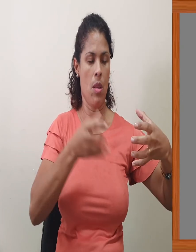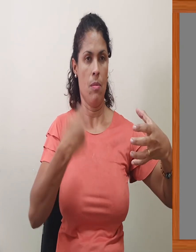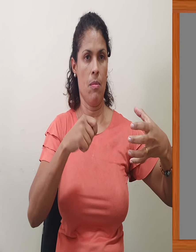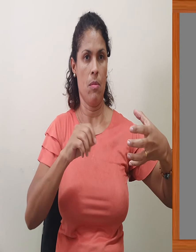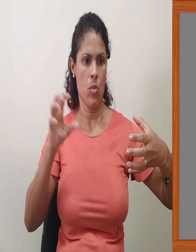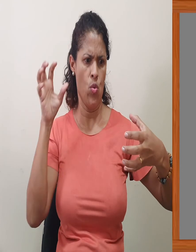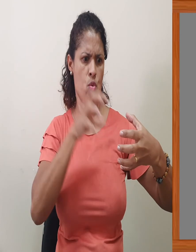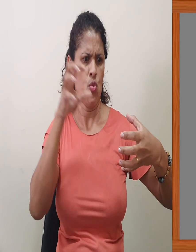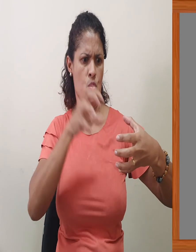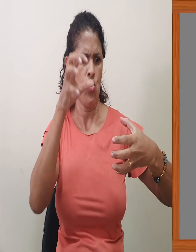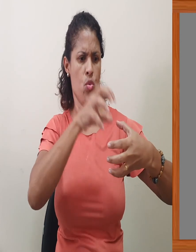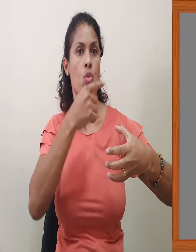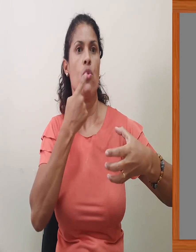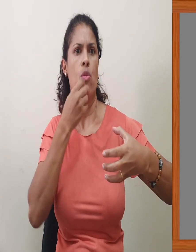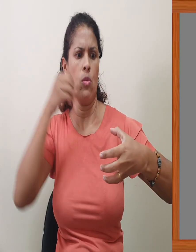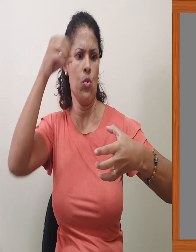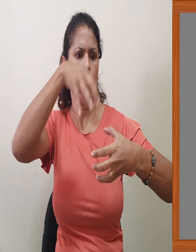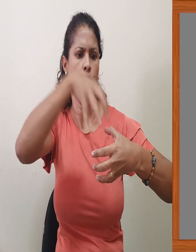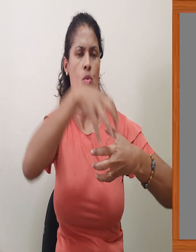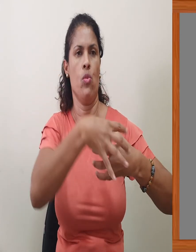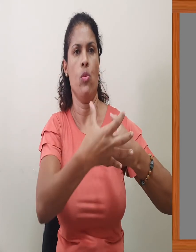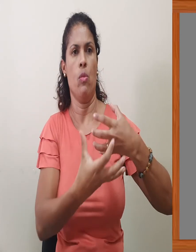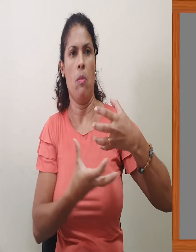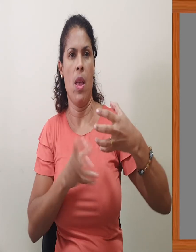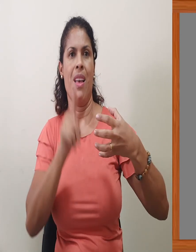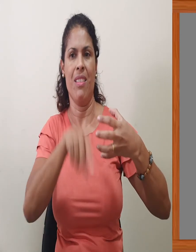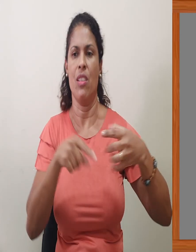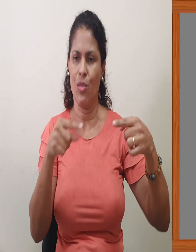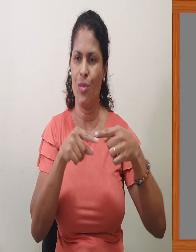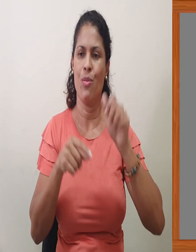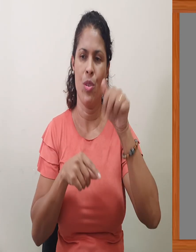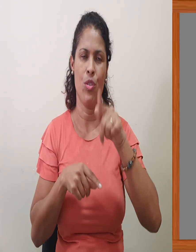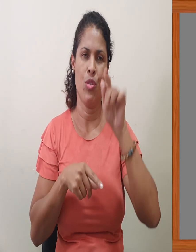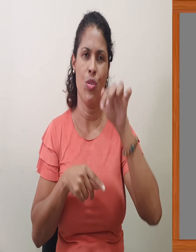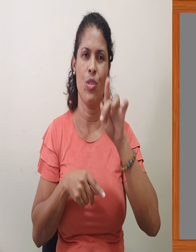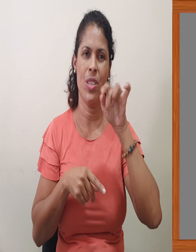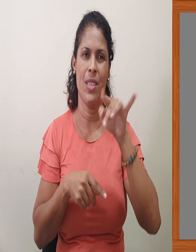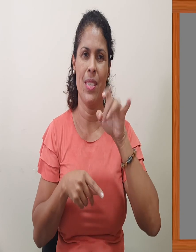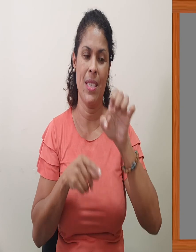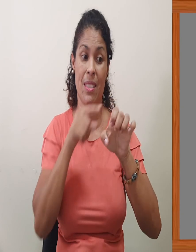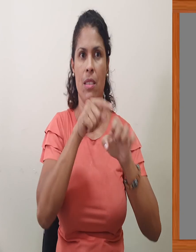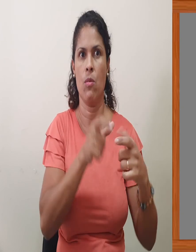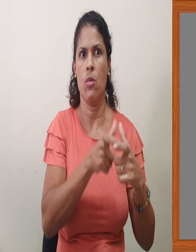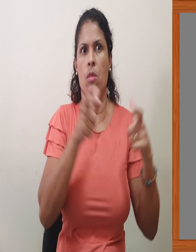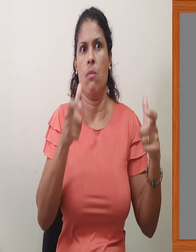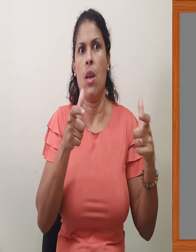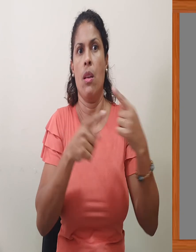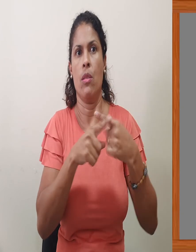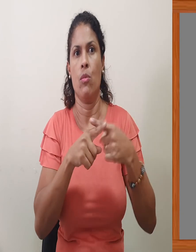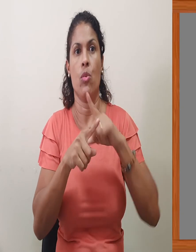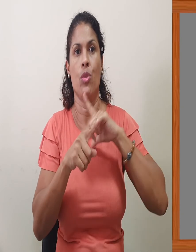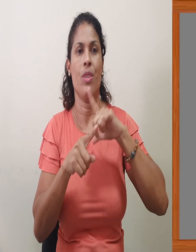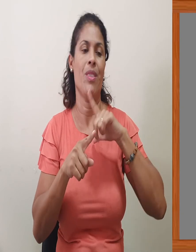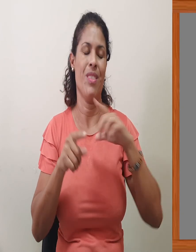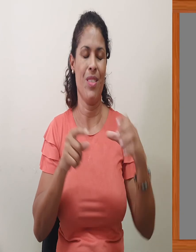milímetros, podem receber nutrientes por difusão simples. Entretanto, tumores maiores precisam ser irrigados por novos